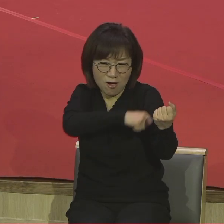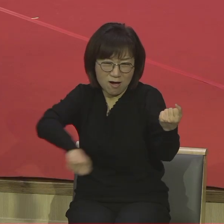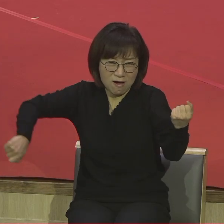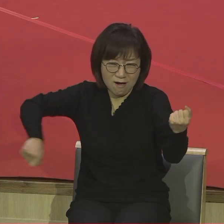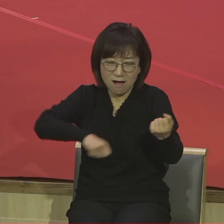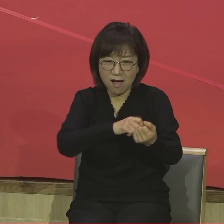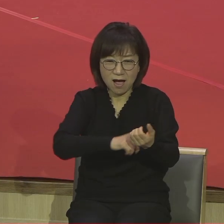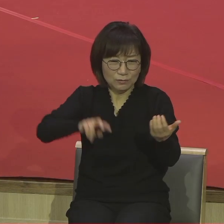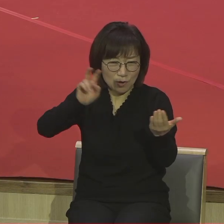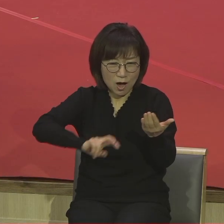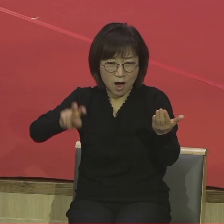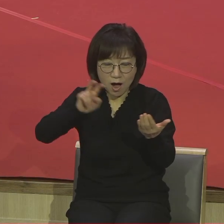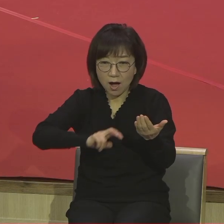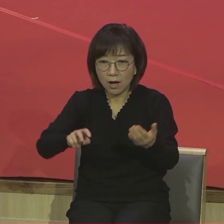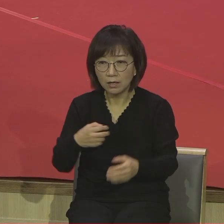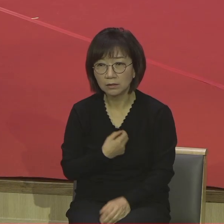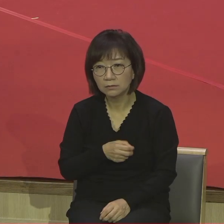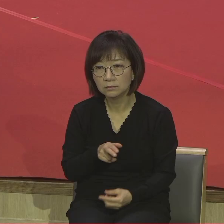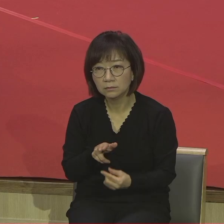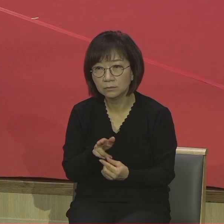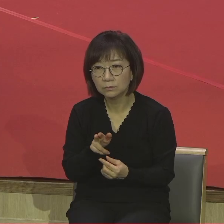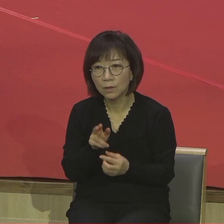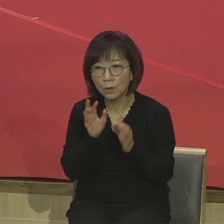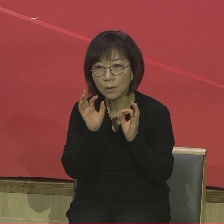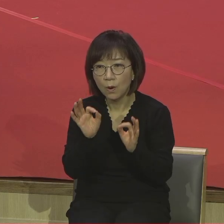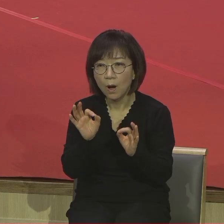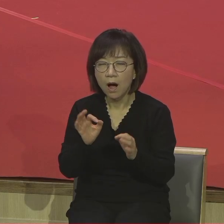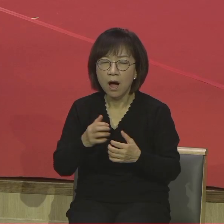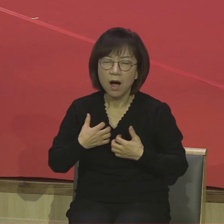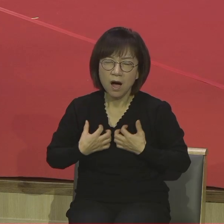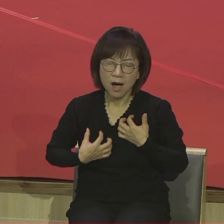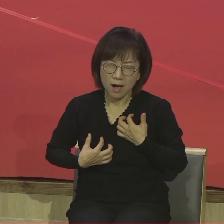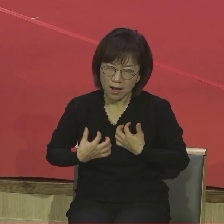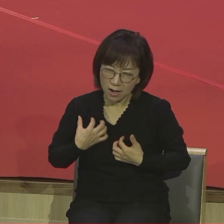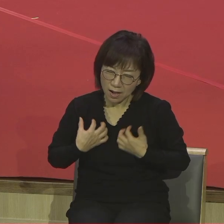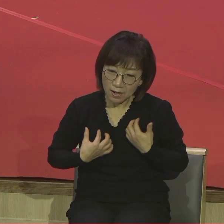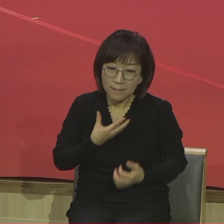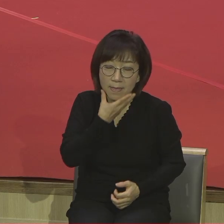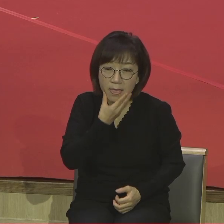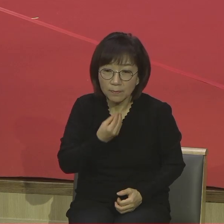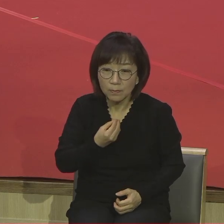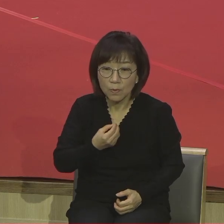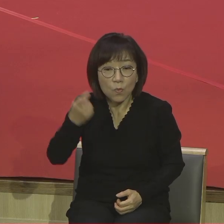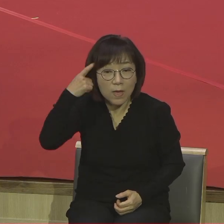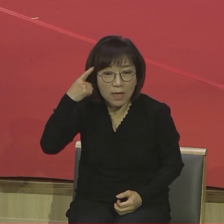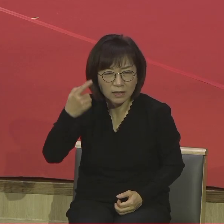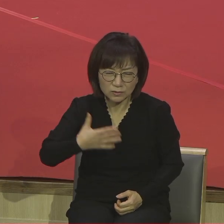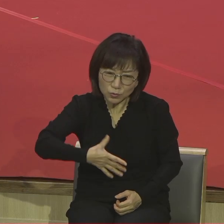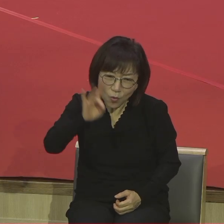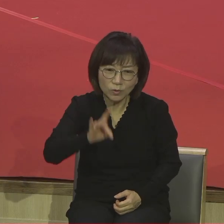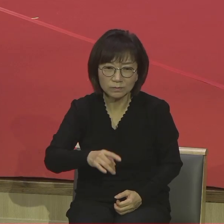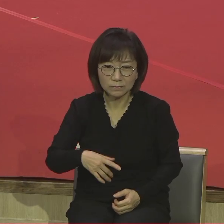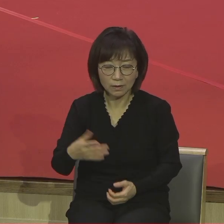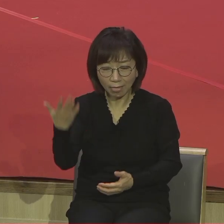그거를 내가 보면서 너무너무 기쁘고 행복했다.